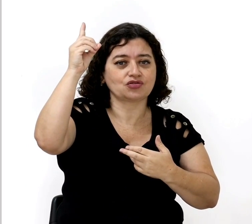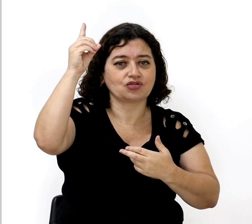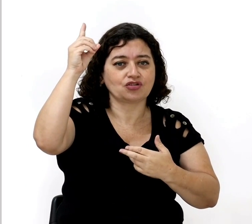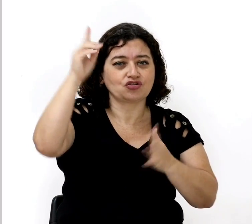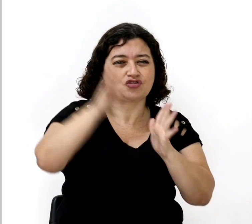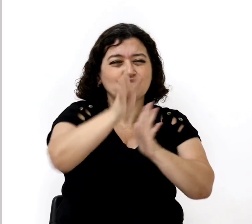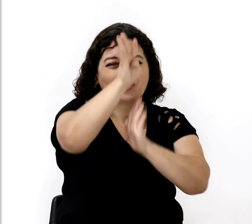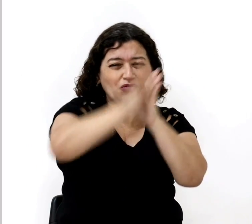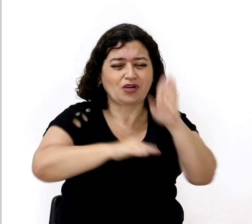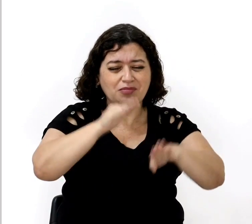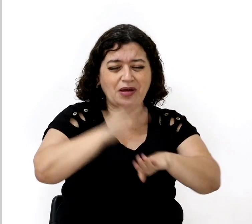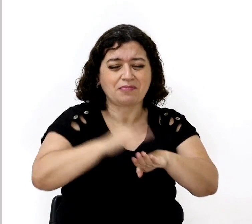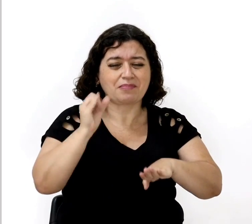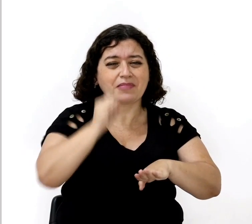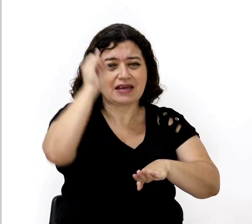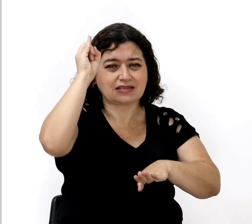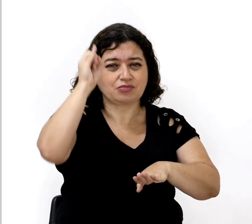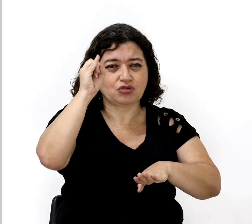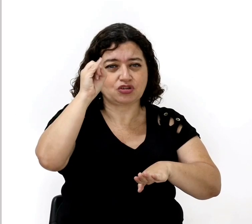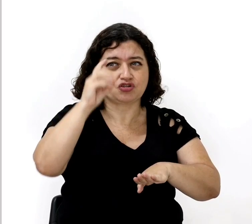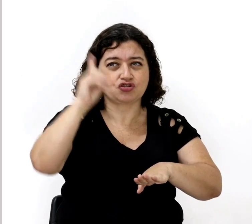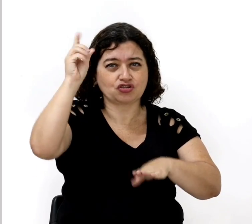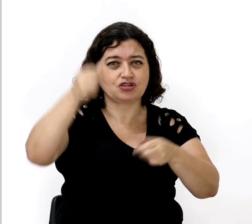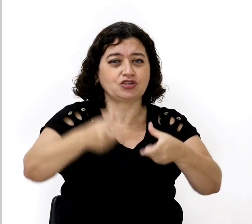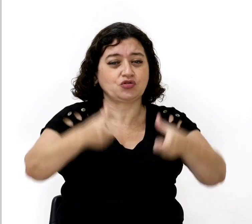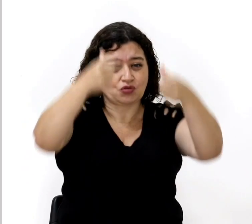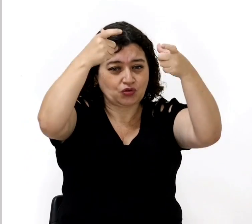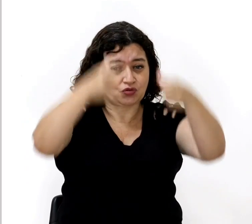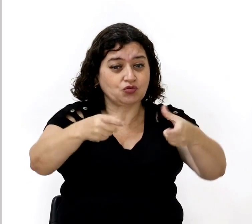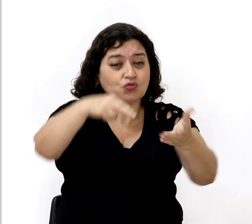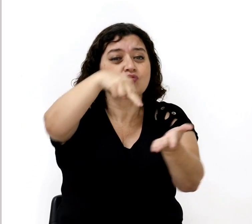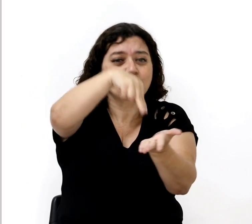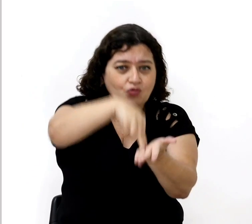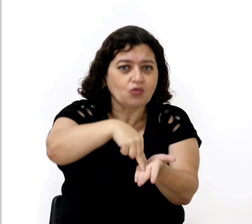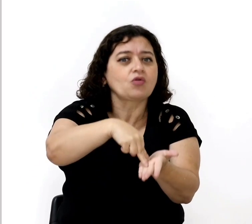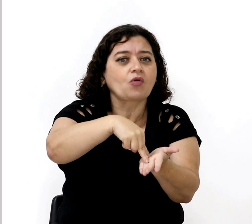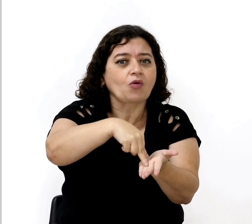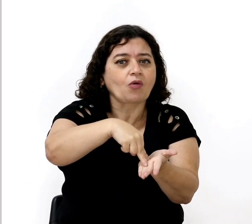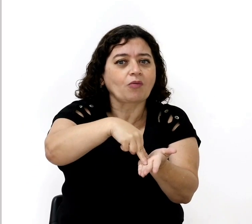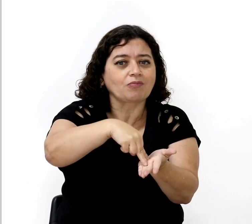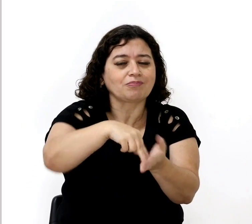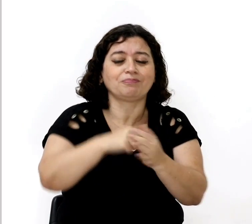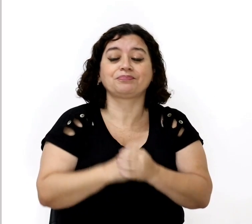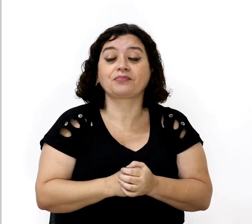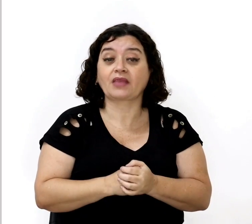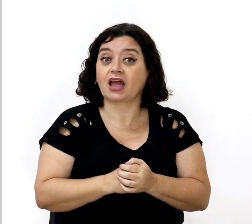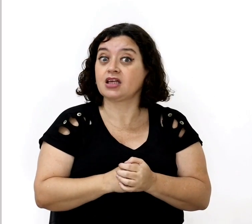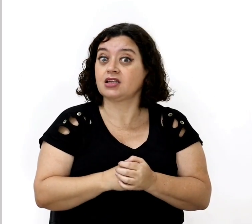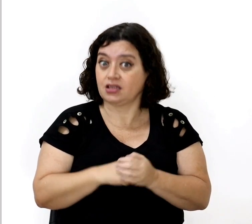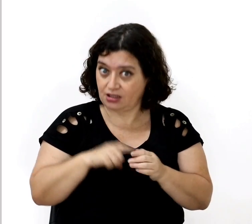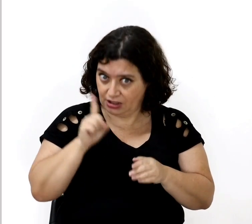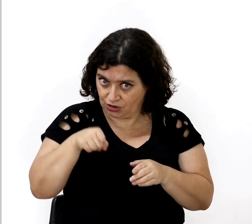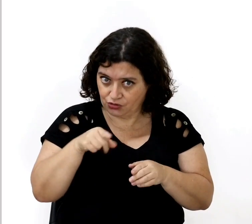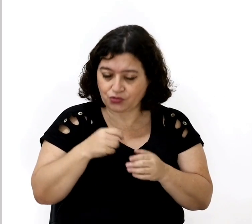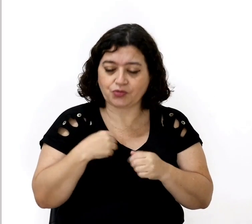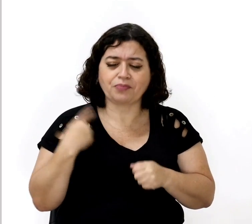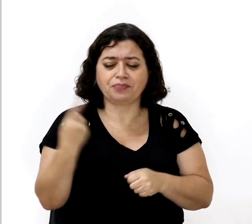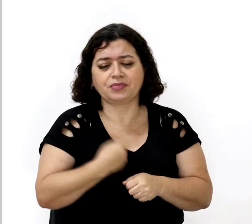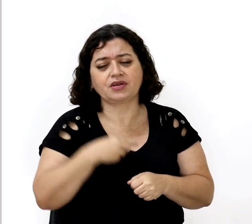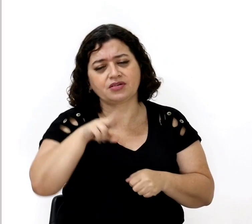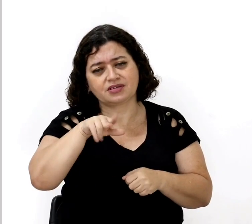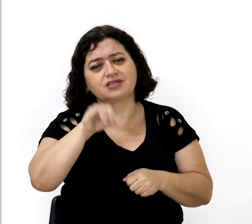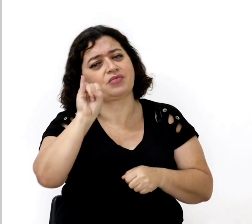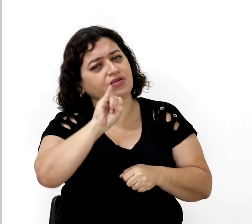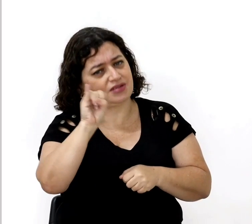mais relevante aonde Deus está nos plantando, aonde Deus está nos semeando. E isso,